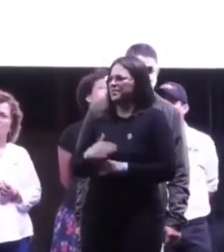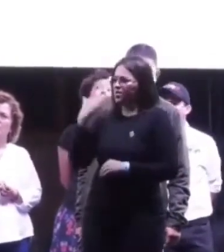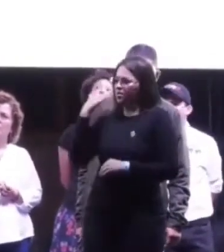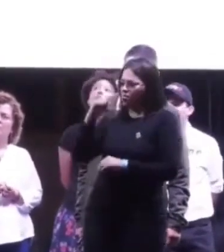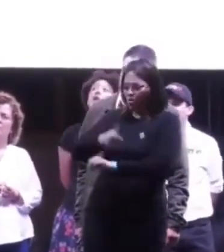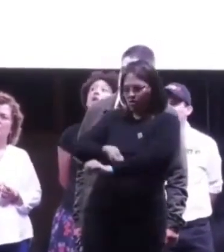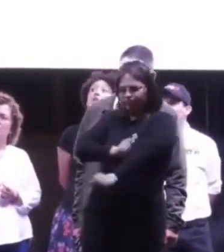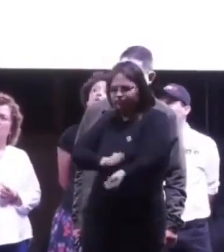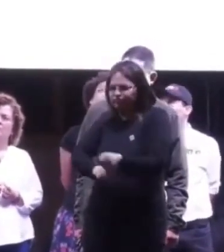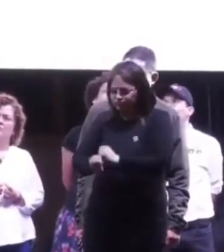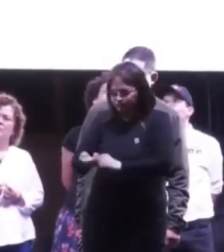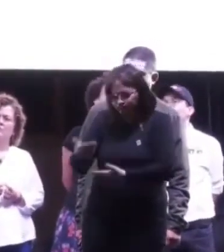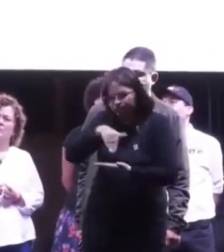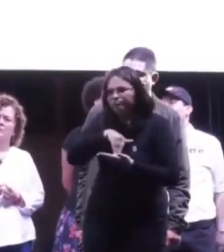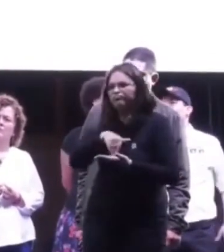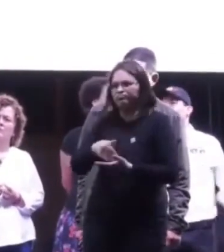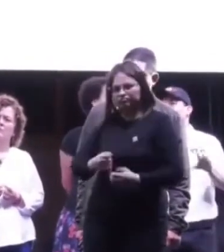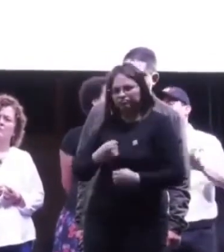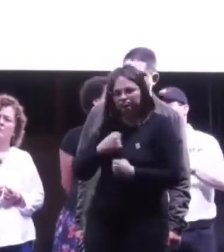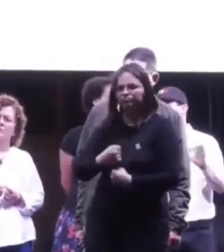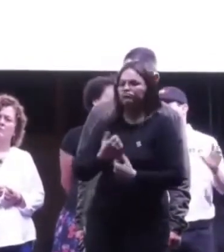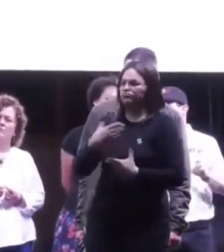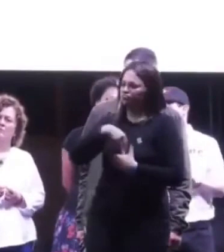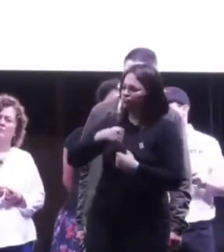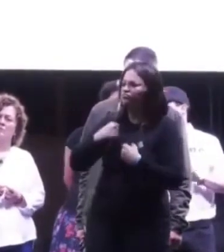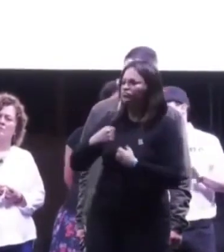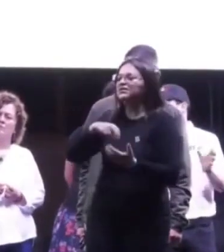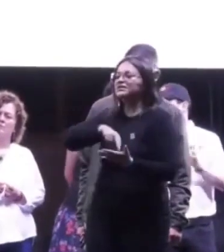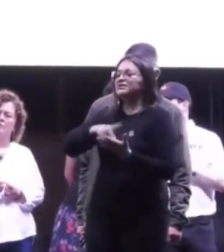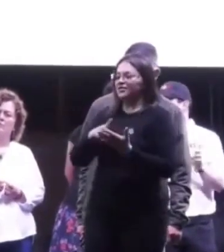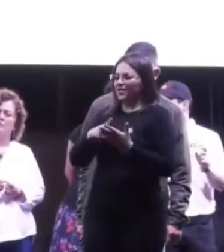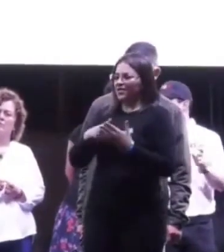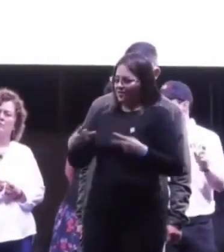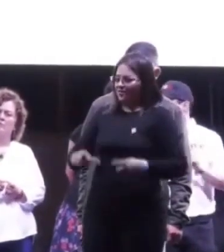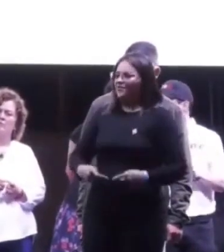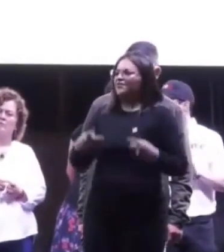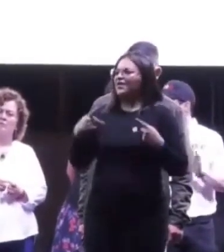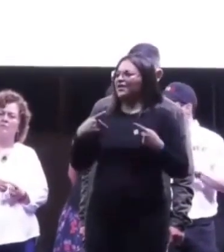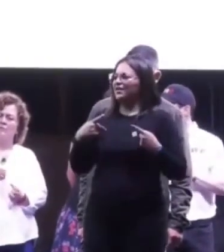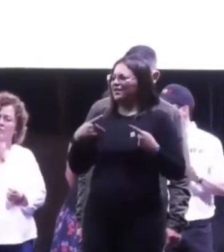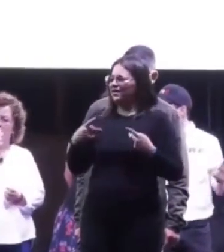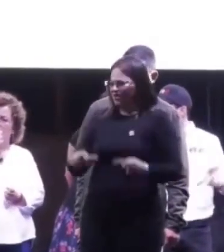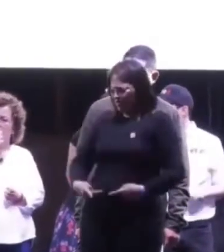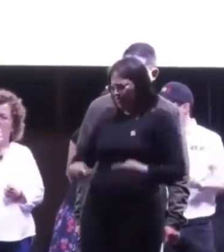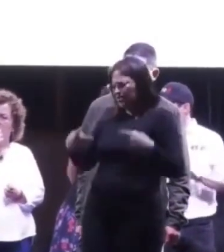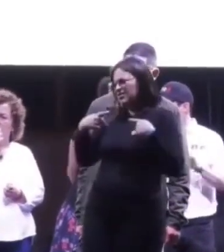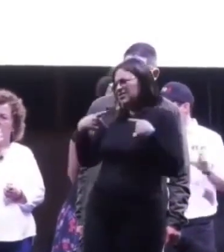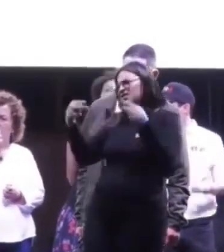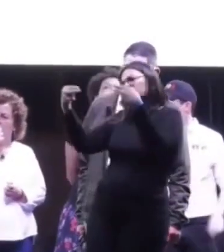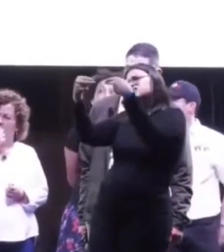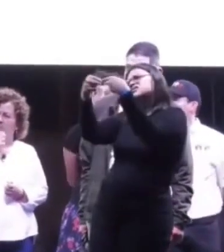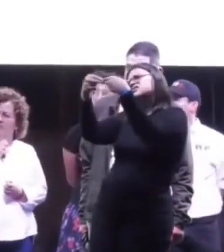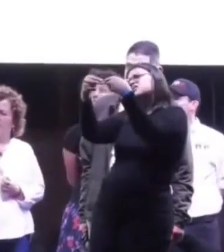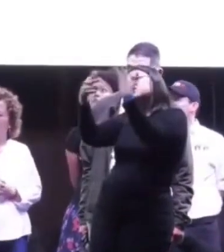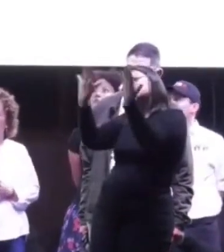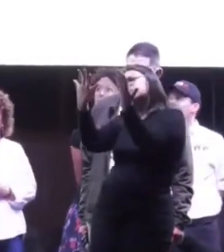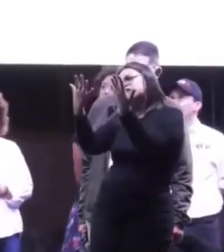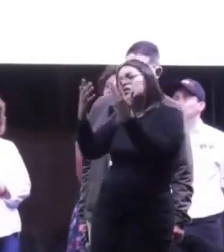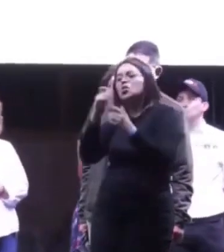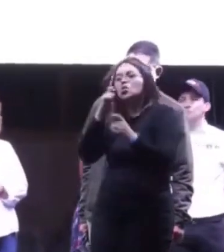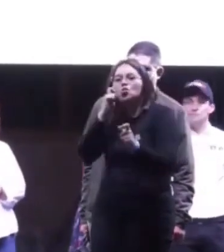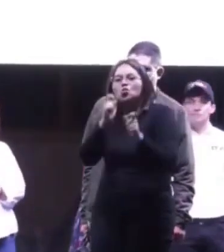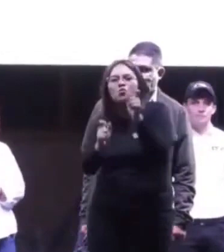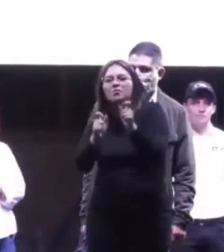sinónimo de vida. La vida tiene un sinónimo dentro de los seres humanos.